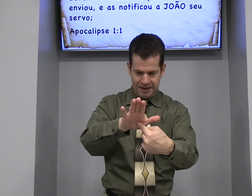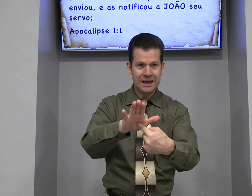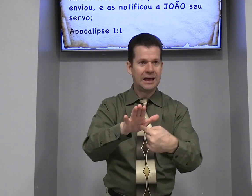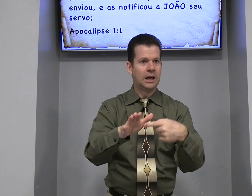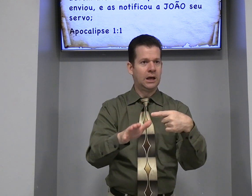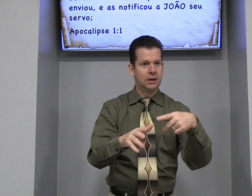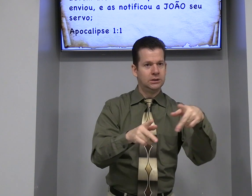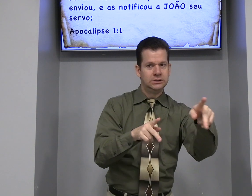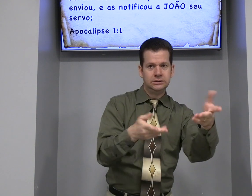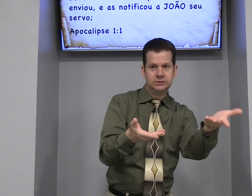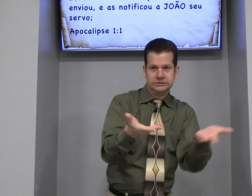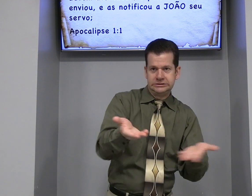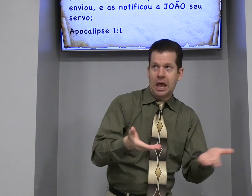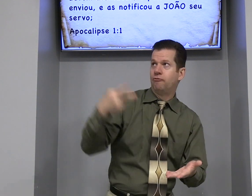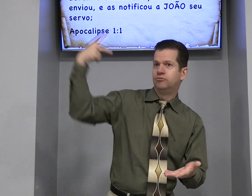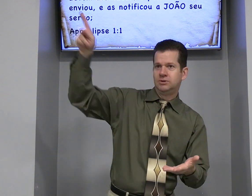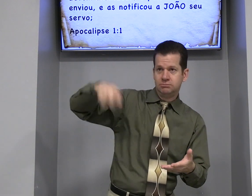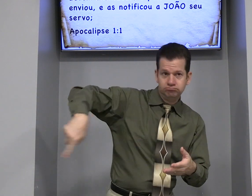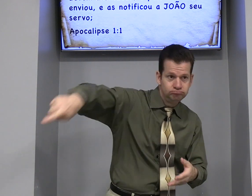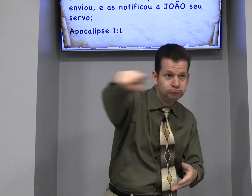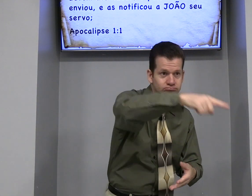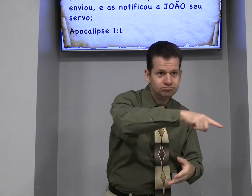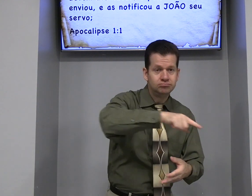mostrar aos seus servos as